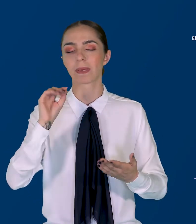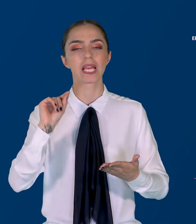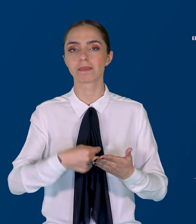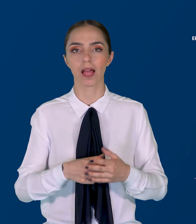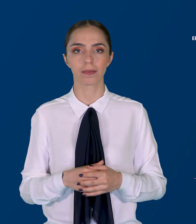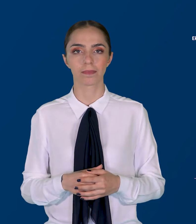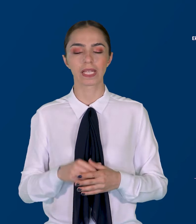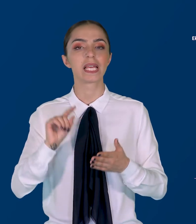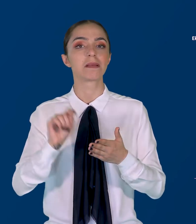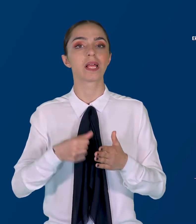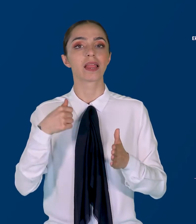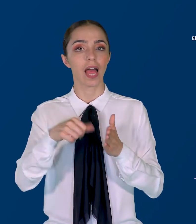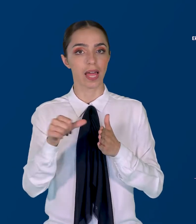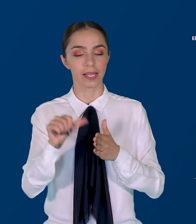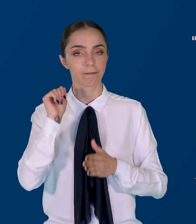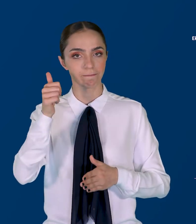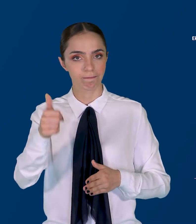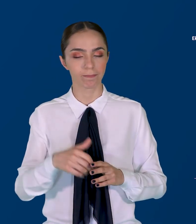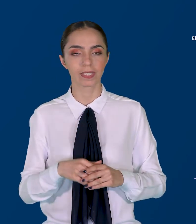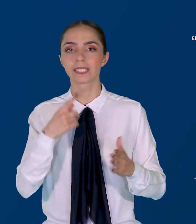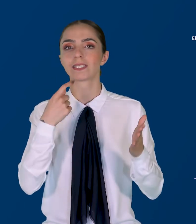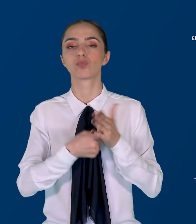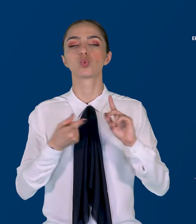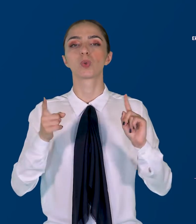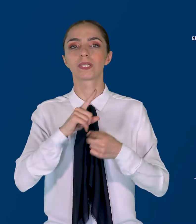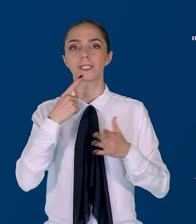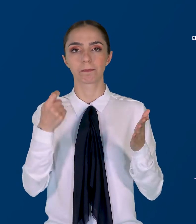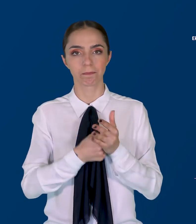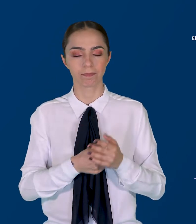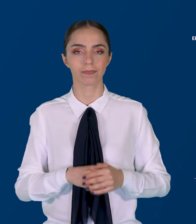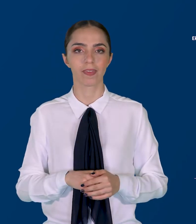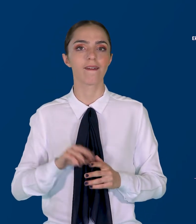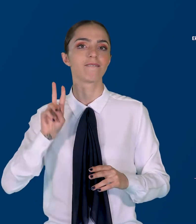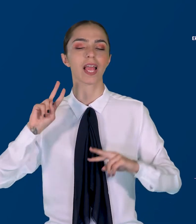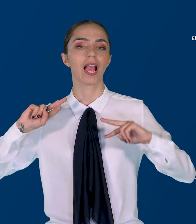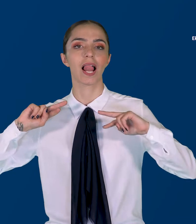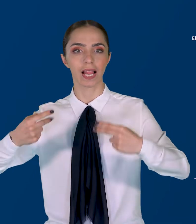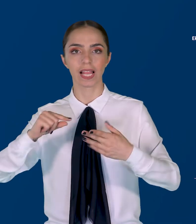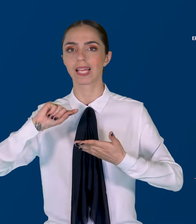tarihi. Adı, soyadı. Vekaleten imza ise işaretleyin.